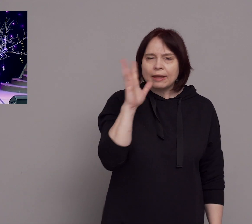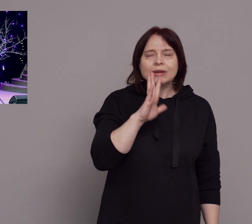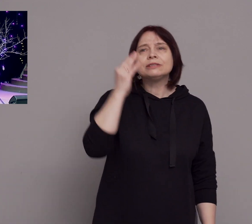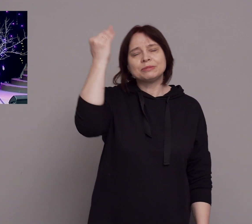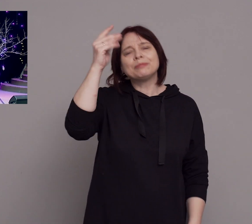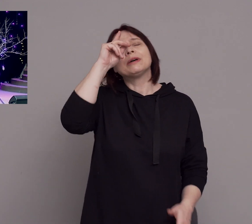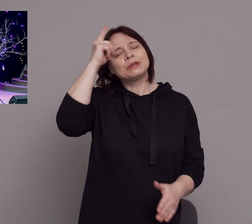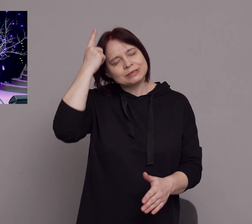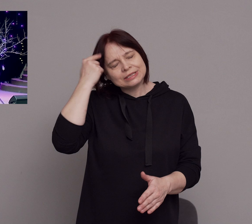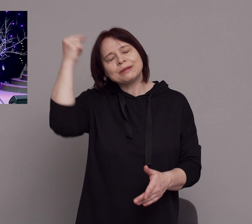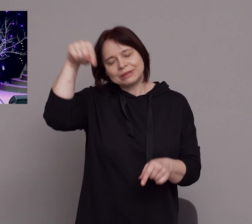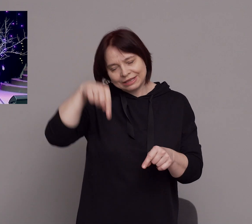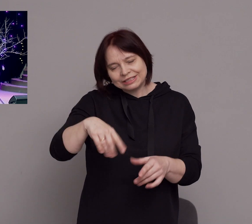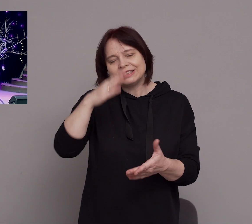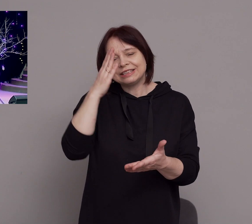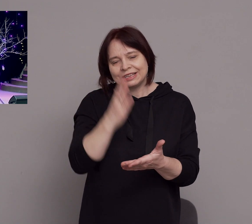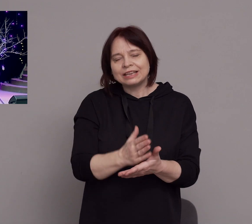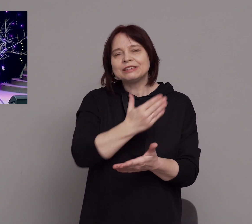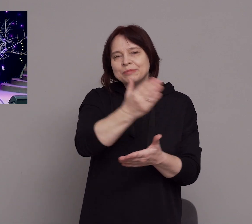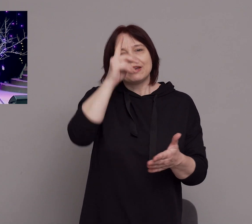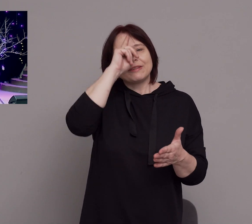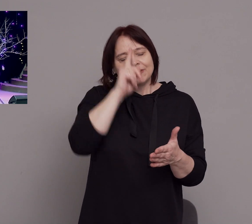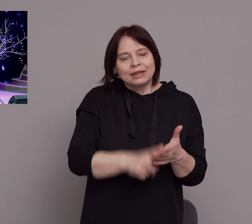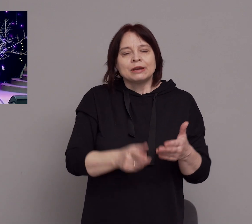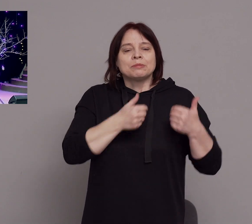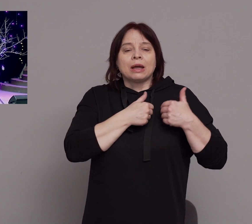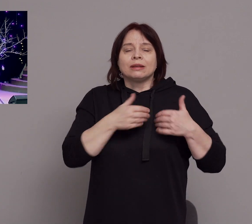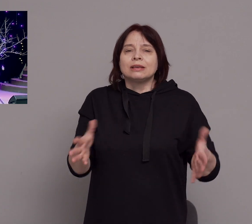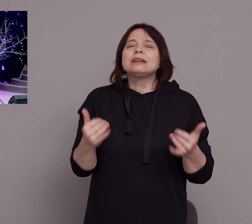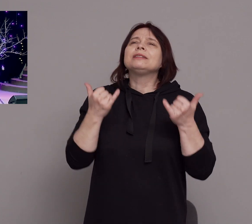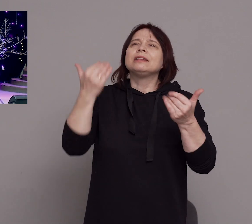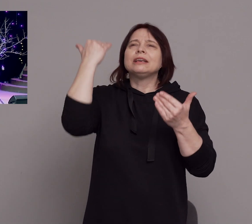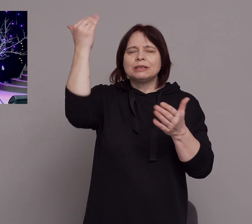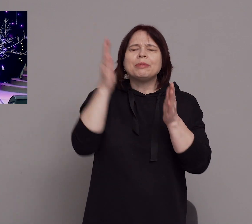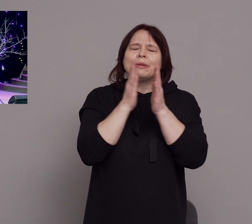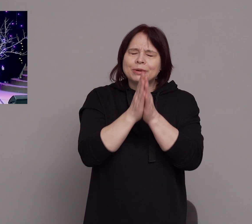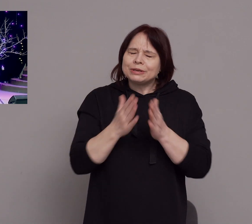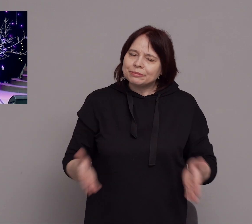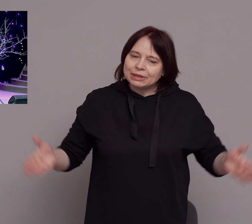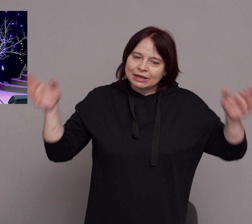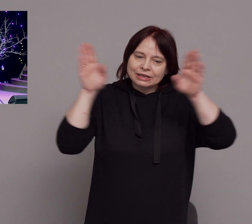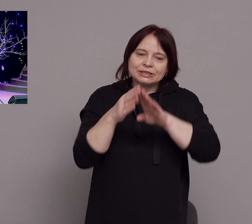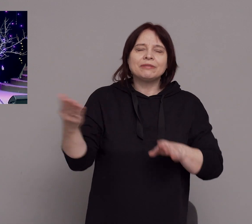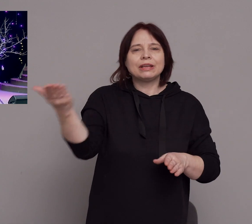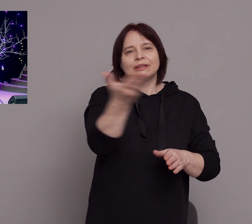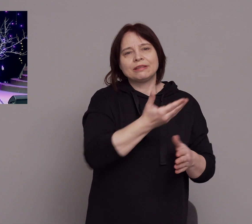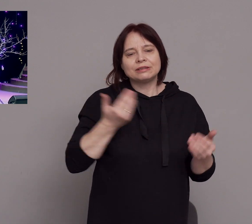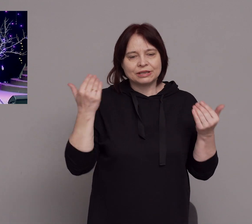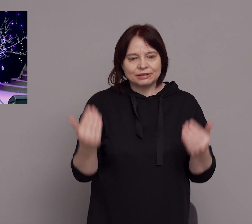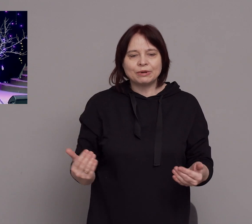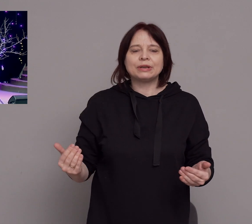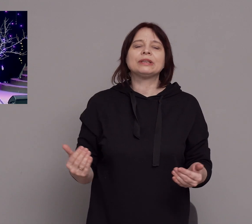и мы верим в это, Бог. Мы открыты для Тебя. Боже, благослови нас сегодня. Аминь. Вы можете